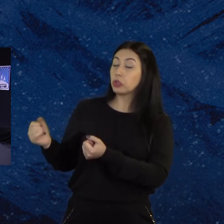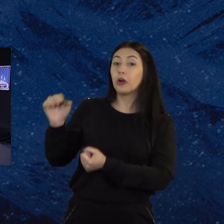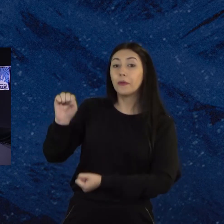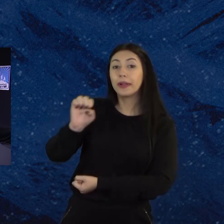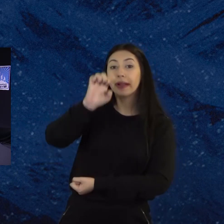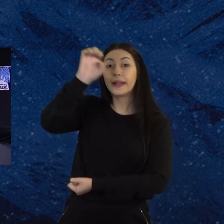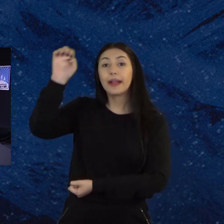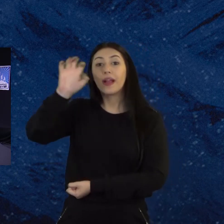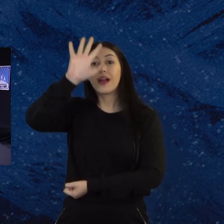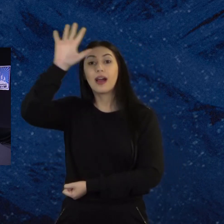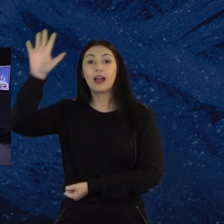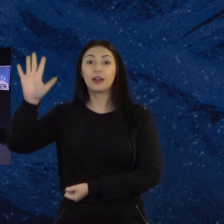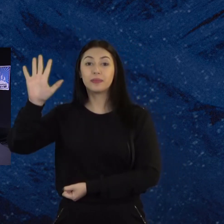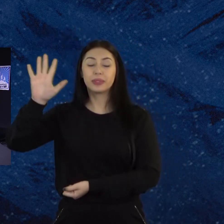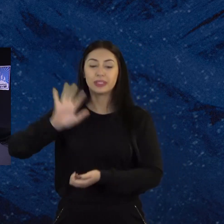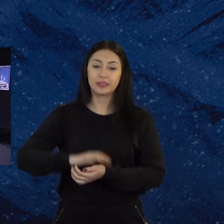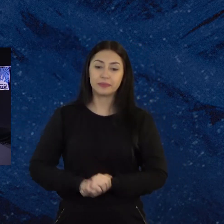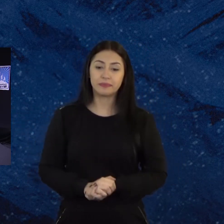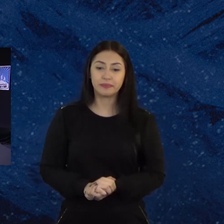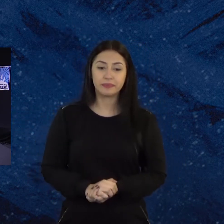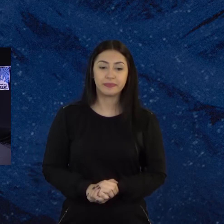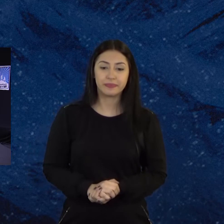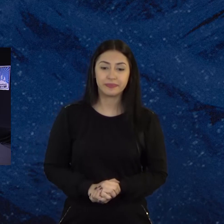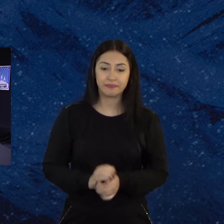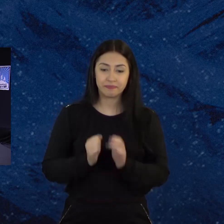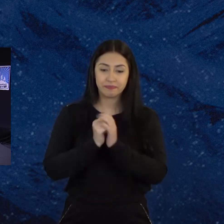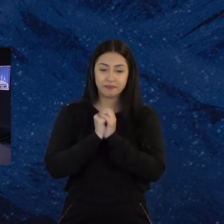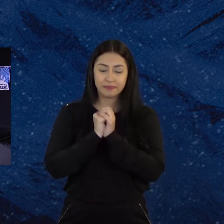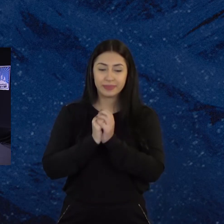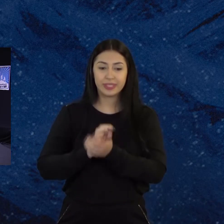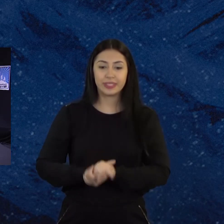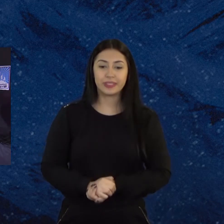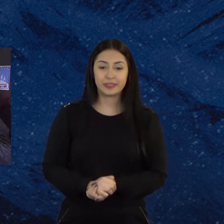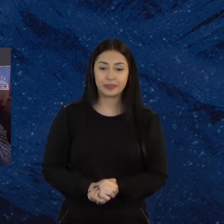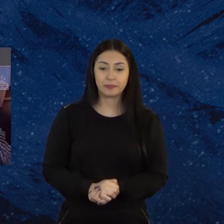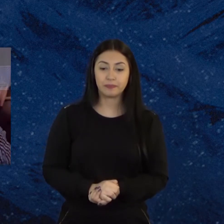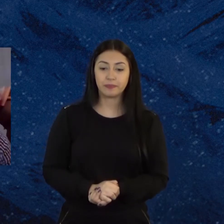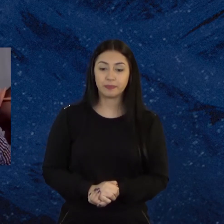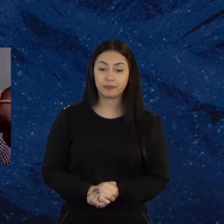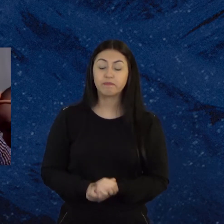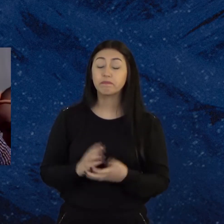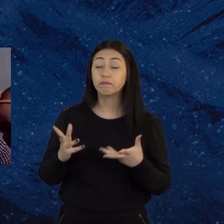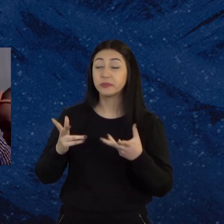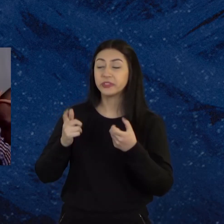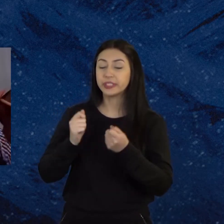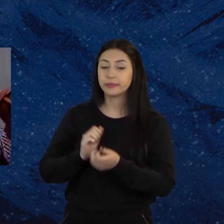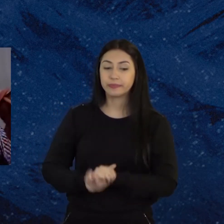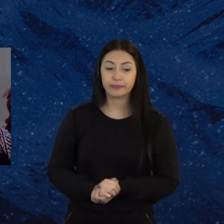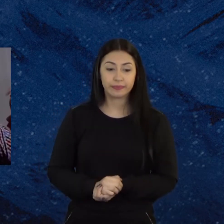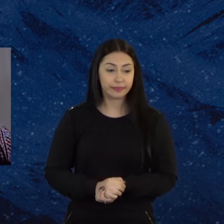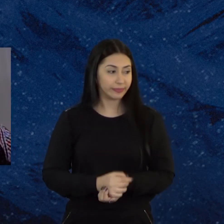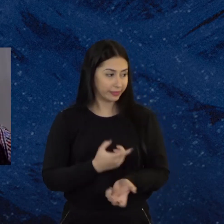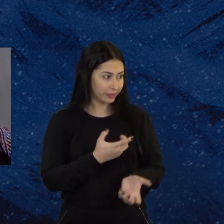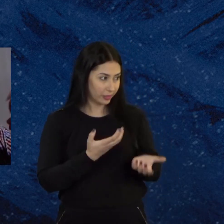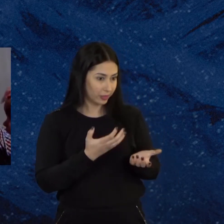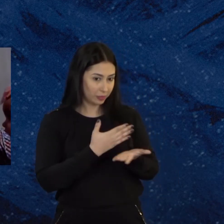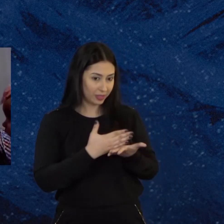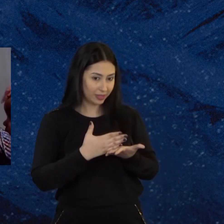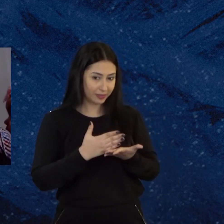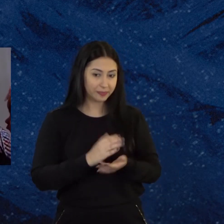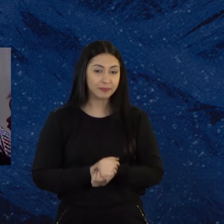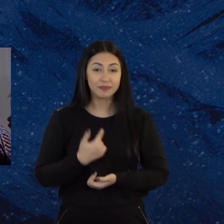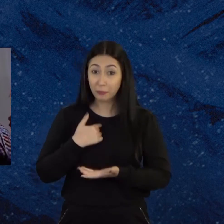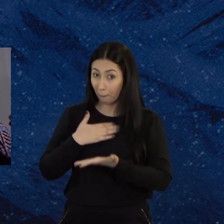Brasil. Pode amém. Compartilhar conosco, amém? Ah, maravilha, meu Lucas. Quer começar, meu? Posso